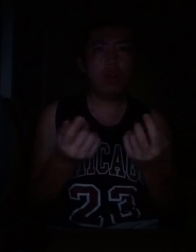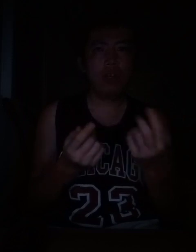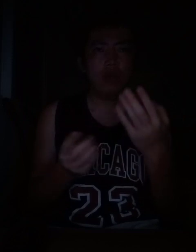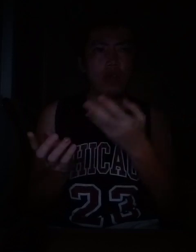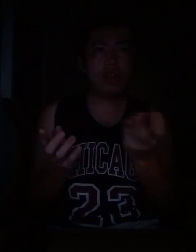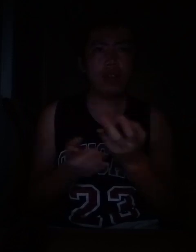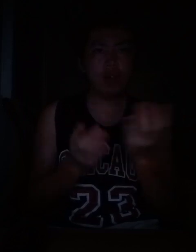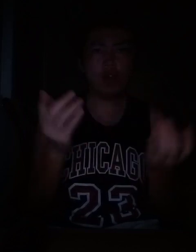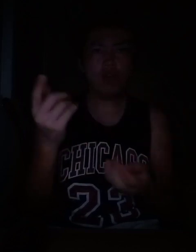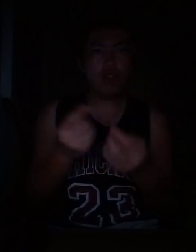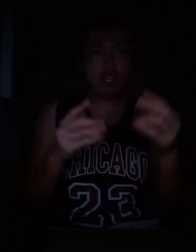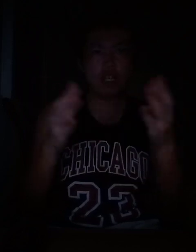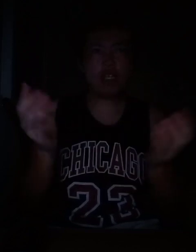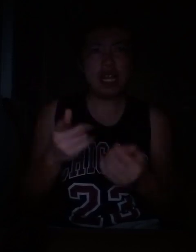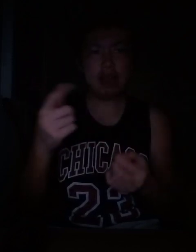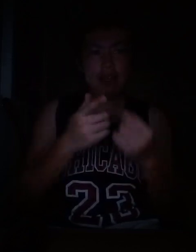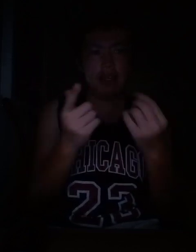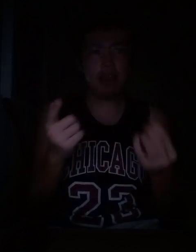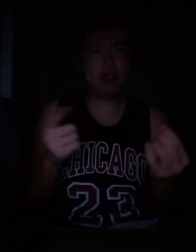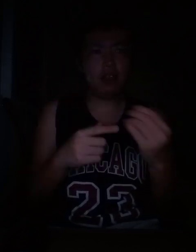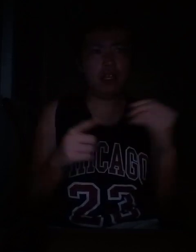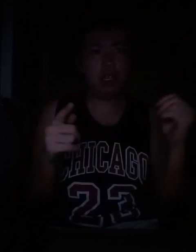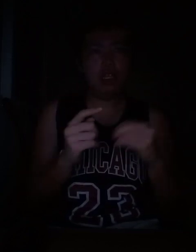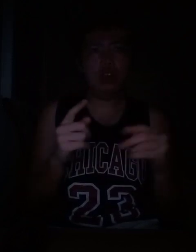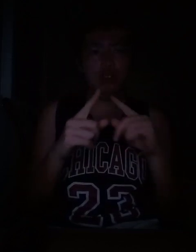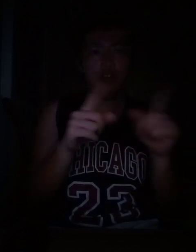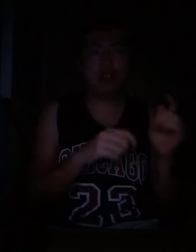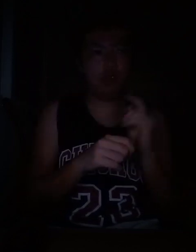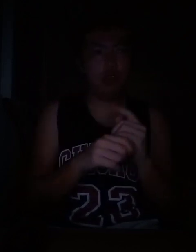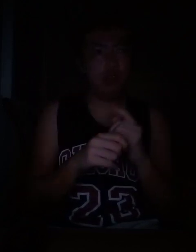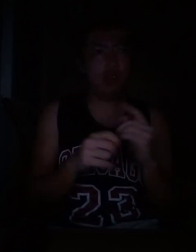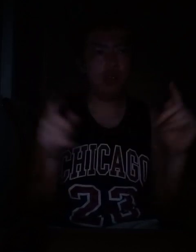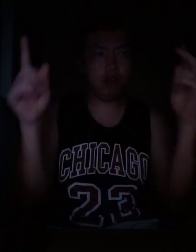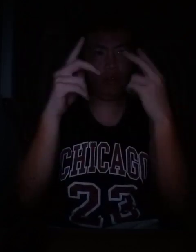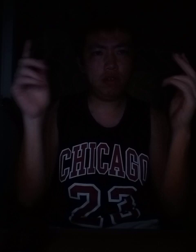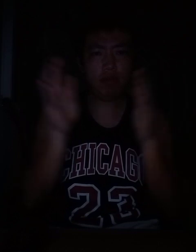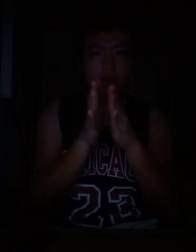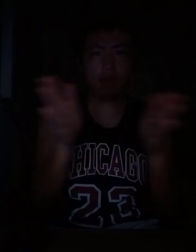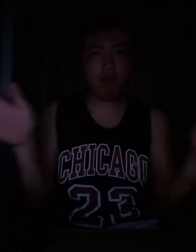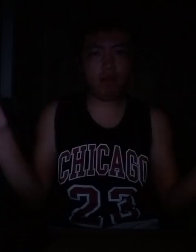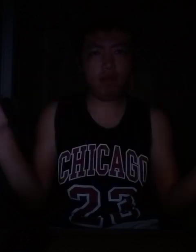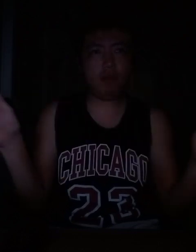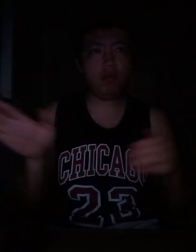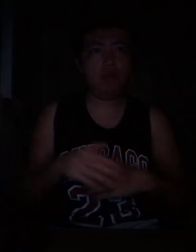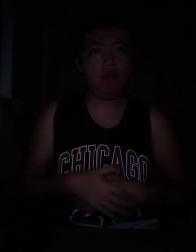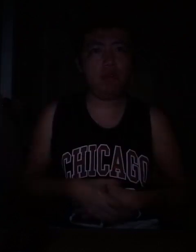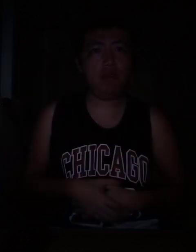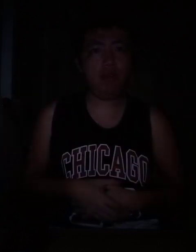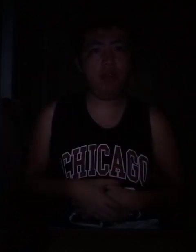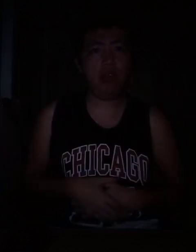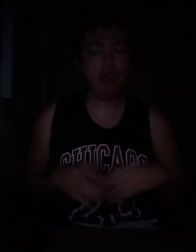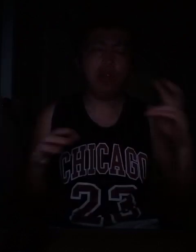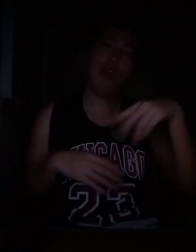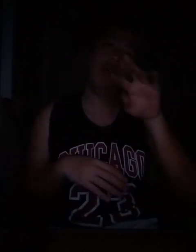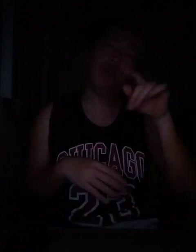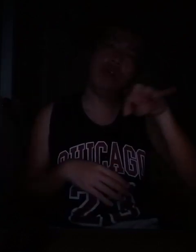장갑차와 전술차 등 장비와 경찰 인력을 추가 배치해 수색을 이어갔습니다. 갑작스런 경찰 배치에